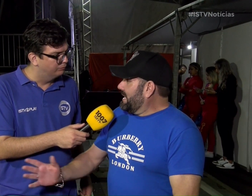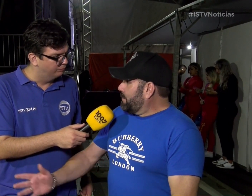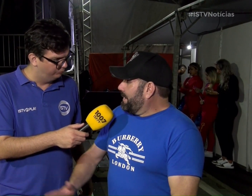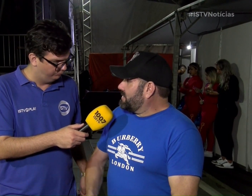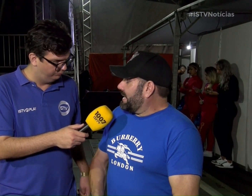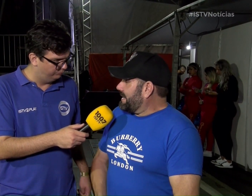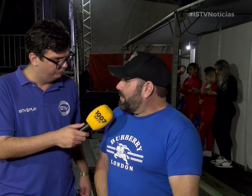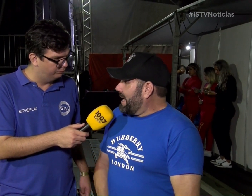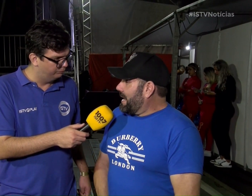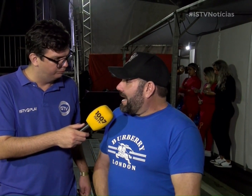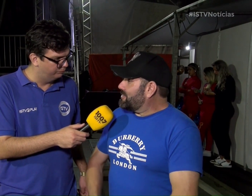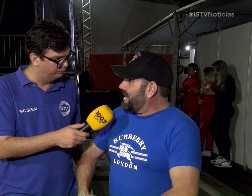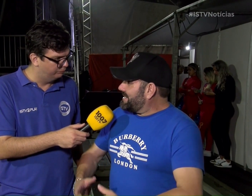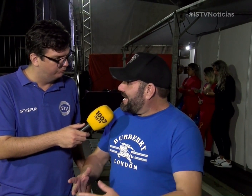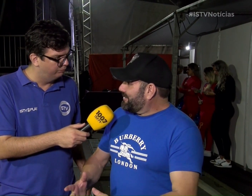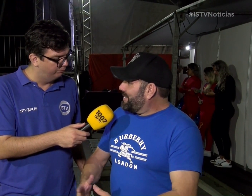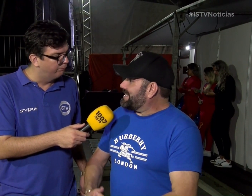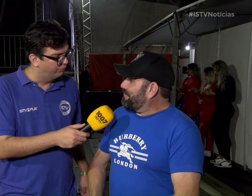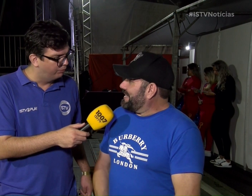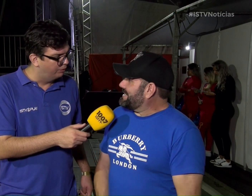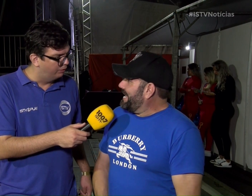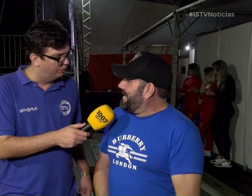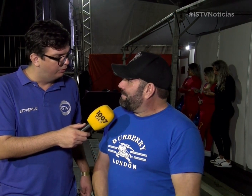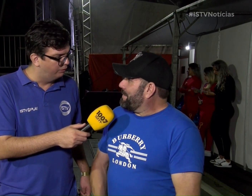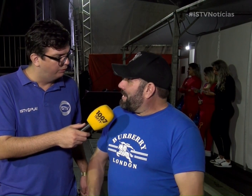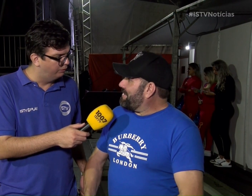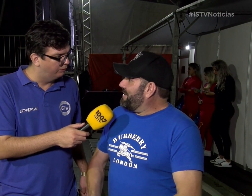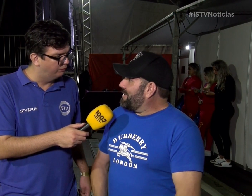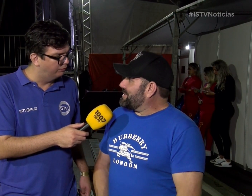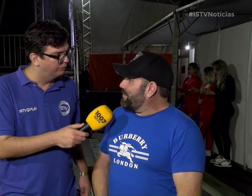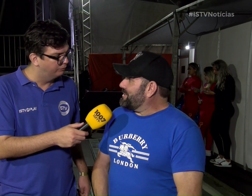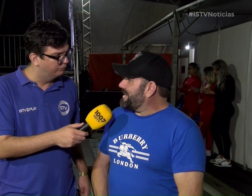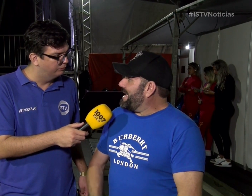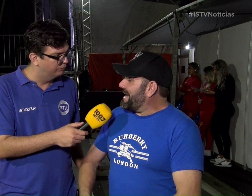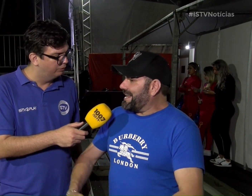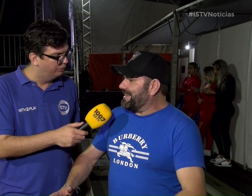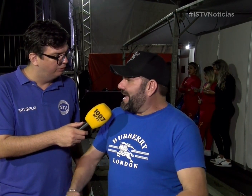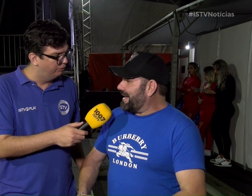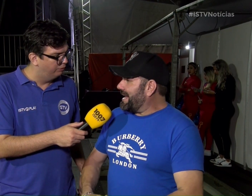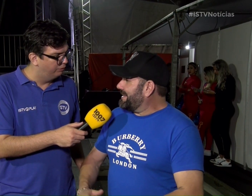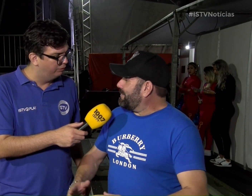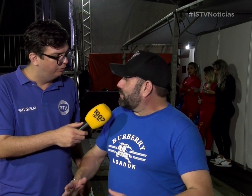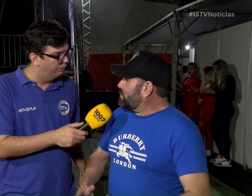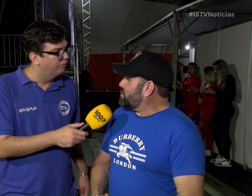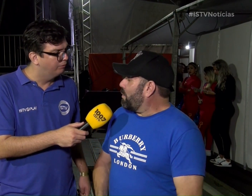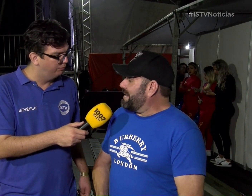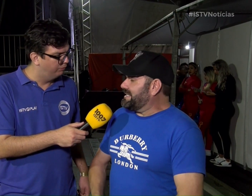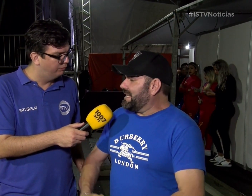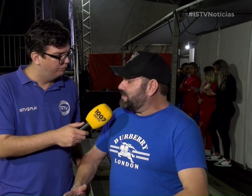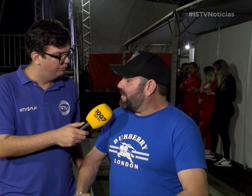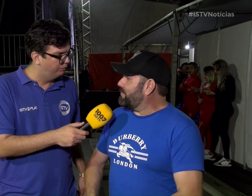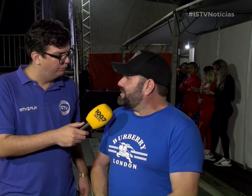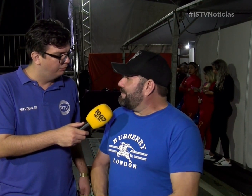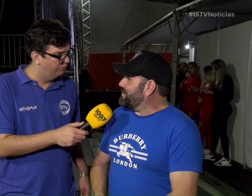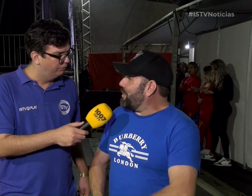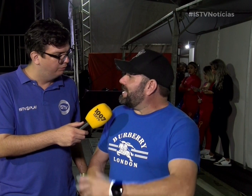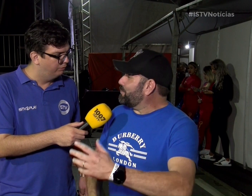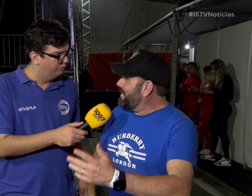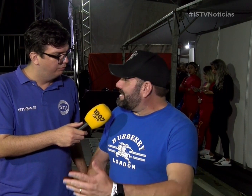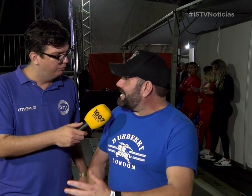Turismo, pelo secretário Ney Carlos, resgatou essa festa aí maravilhosa, que hoje está aí agradando a todos os comerciantes, moradores de Bertioga e turistas